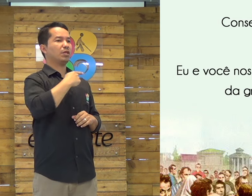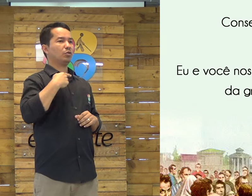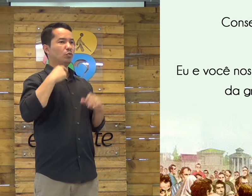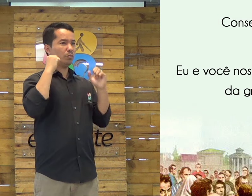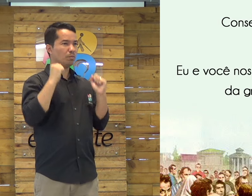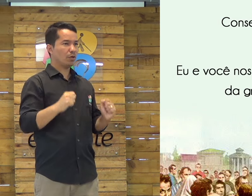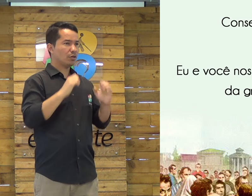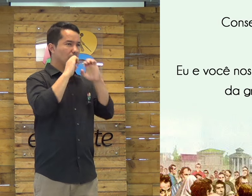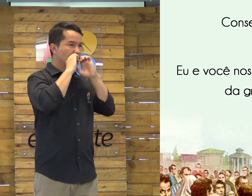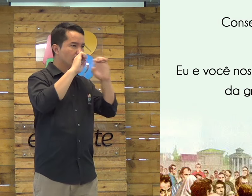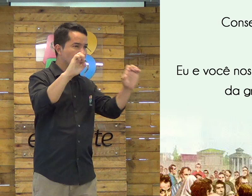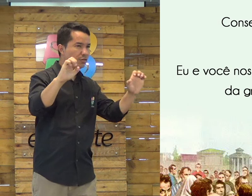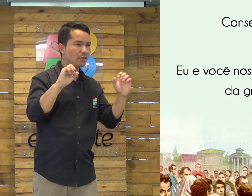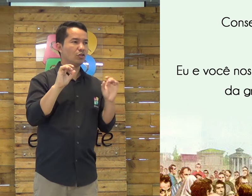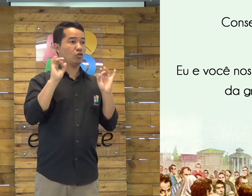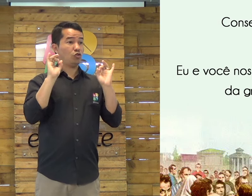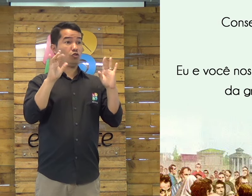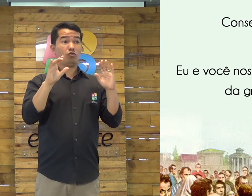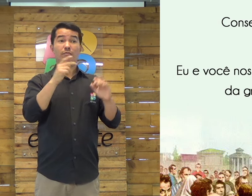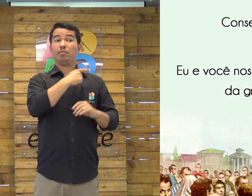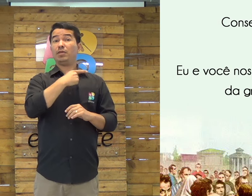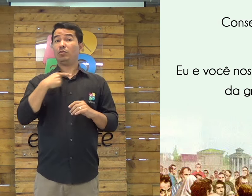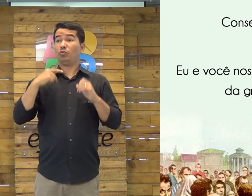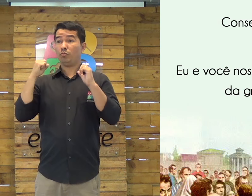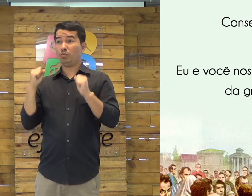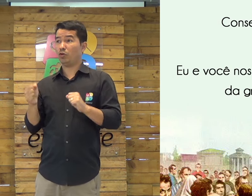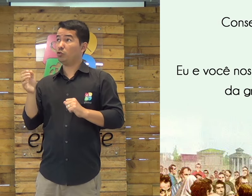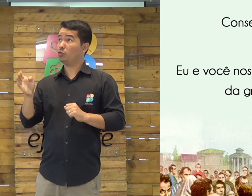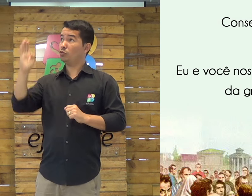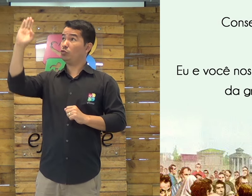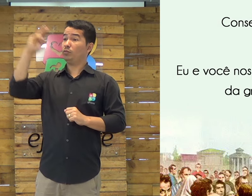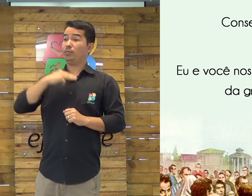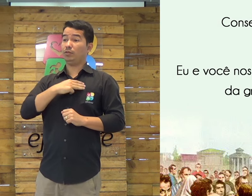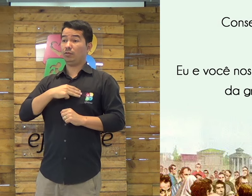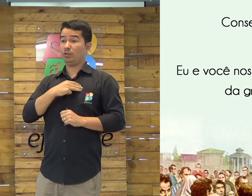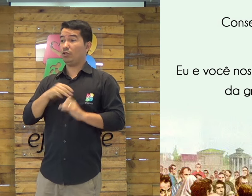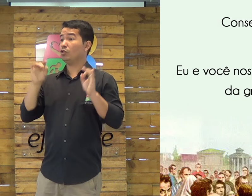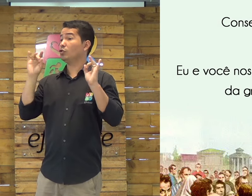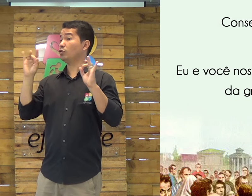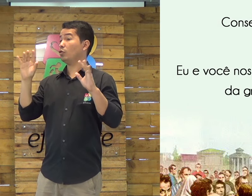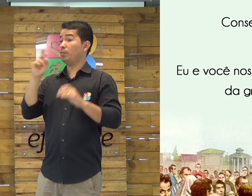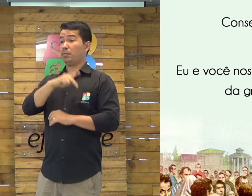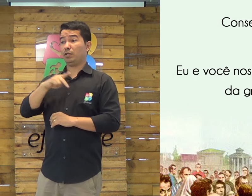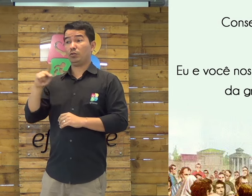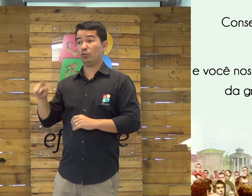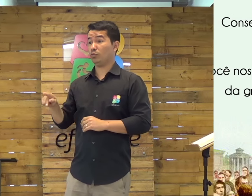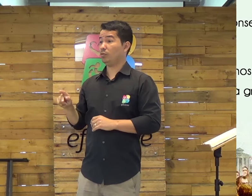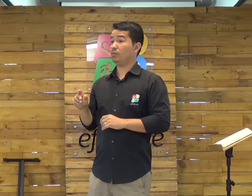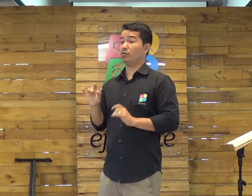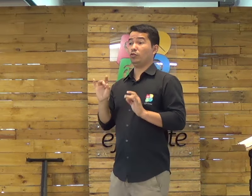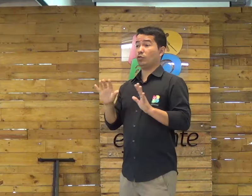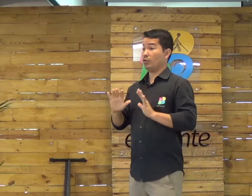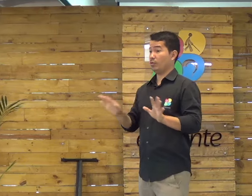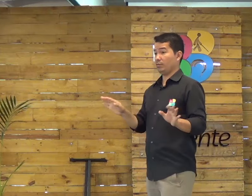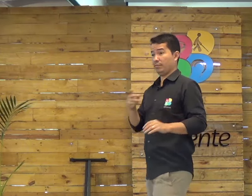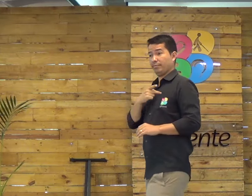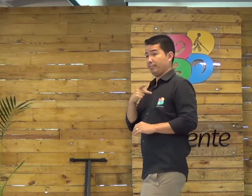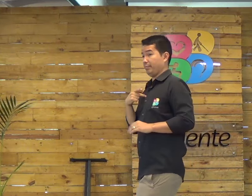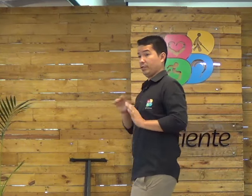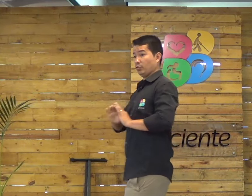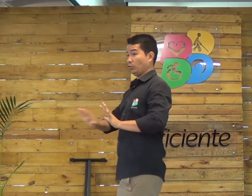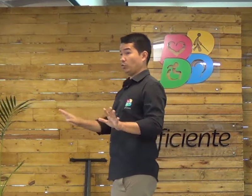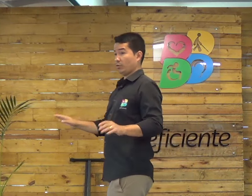ensinar. Ou só o pastor pode evangelizar. Só o pastor pode fazer missões.